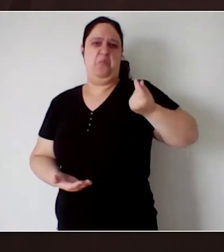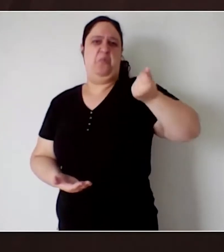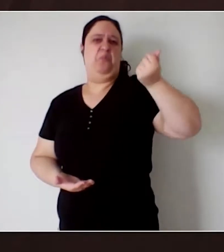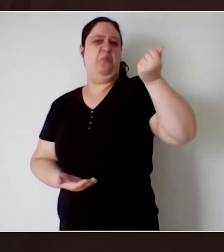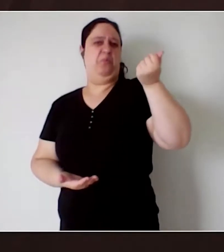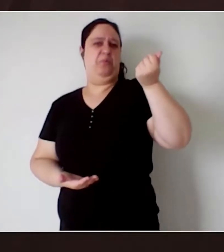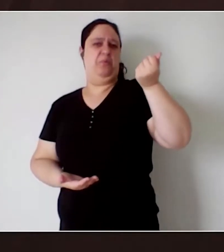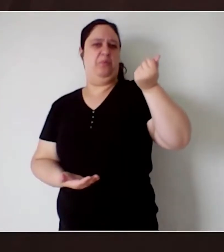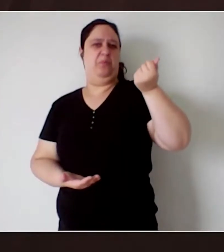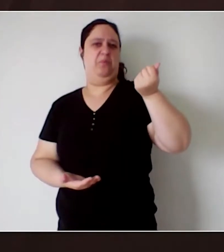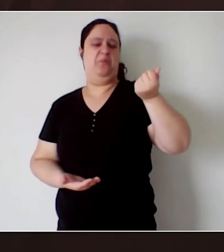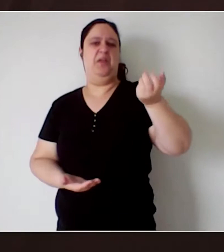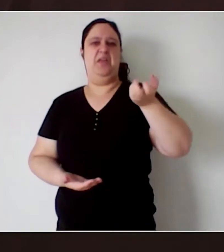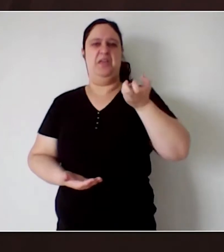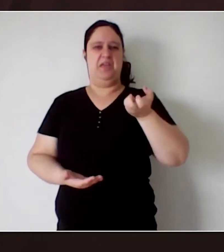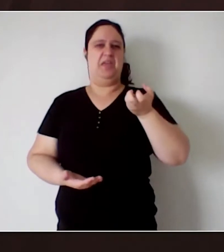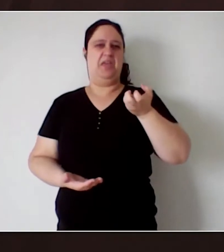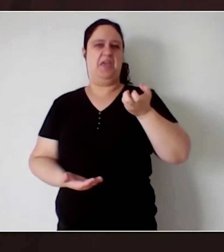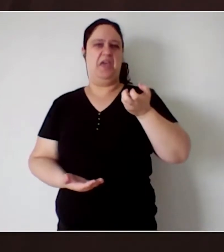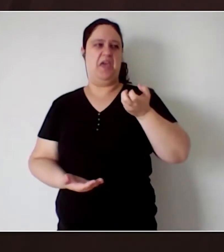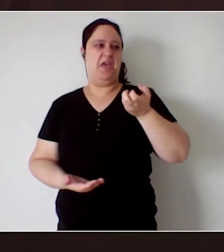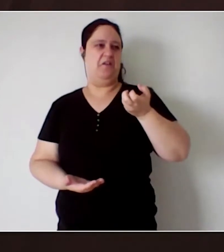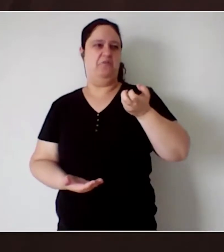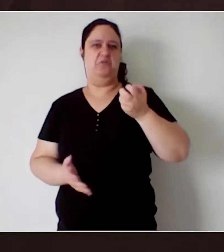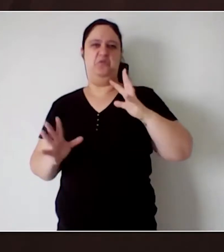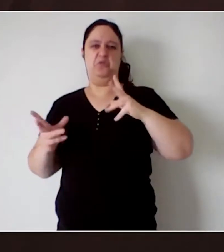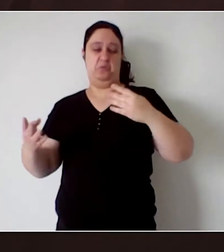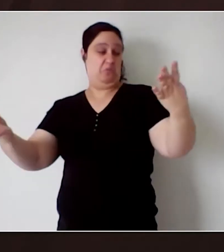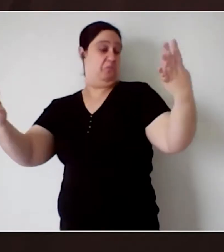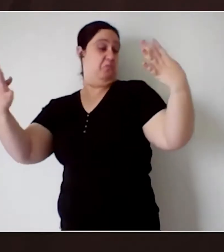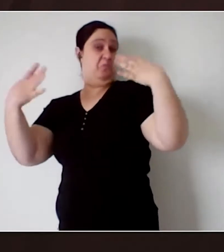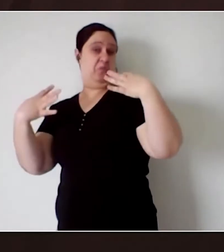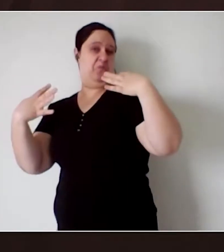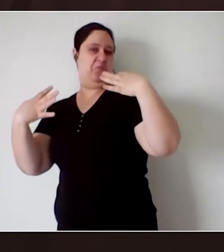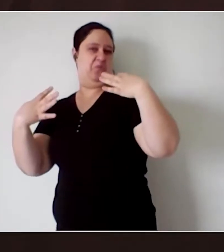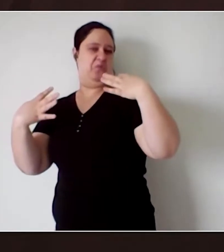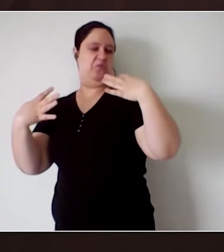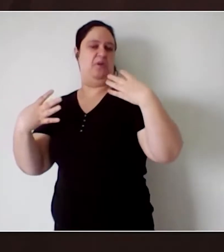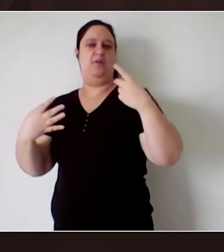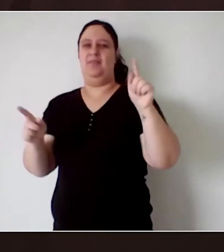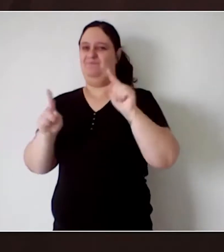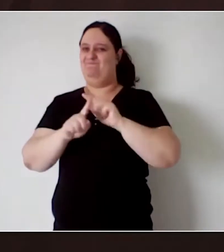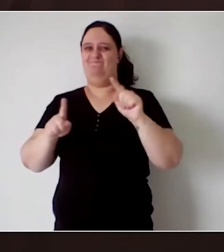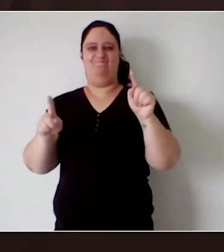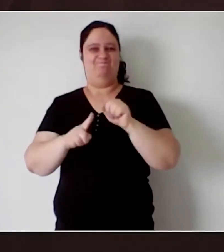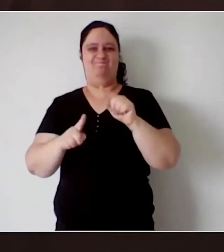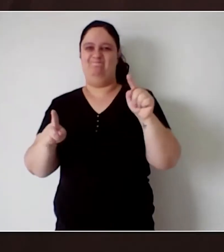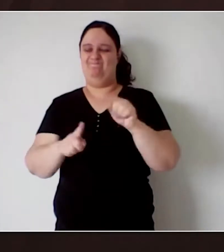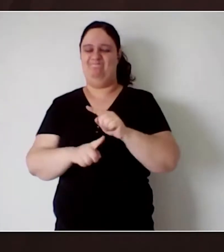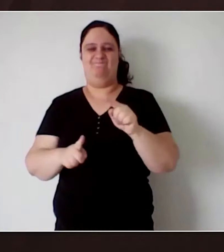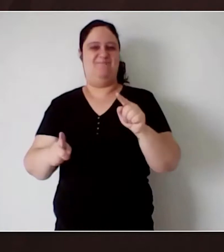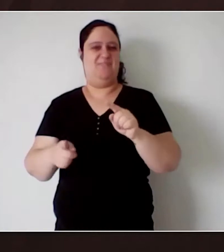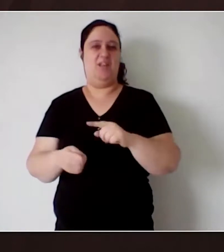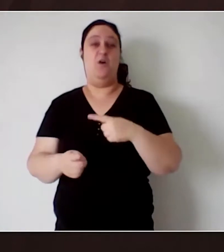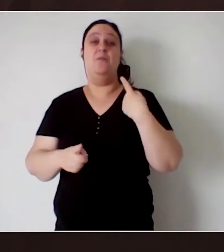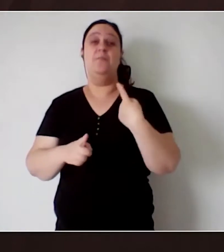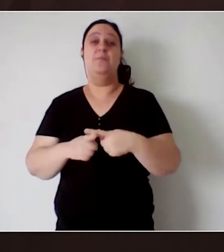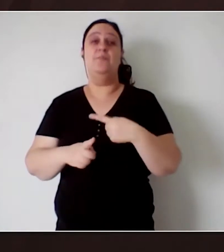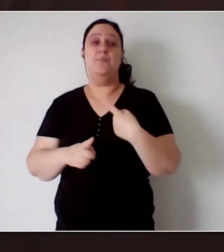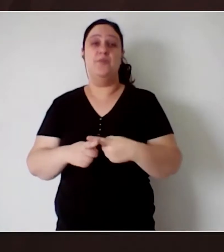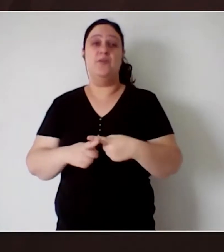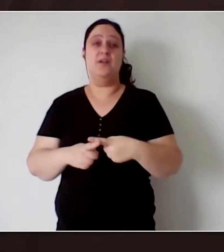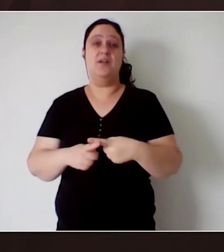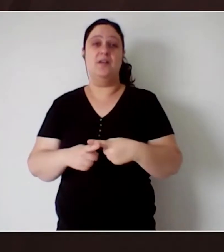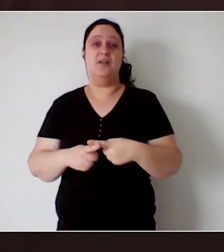de obter um holofote, né? Glória dos homens, isso nada vale, porque o Senhor hoje precisa